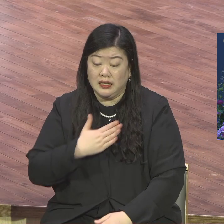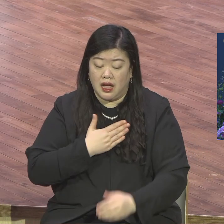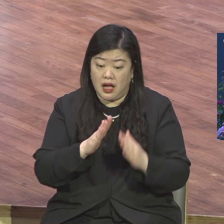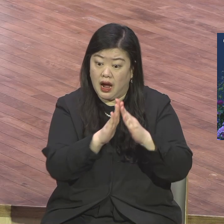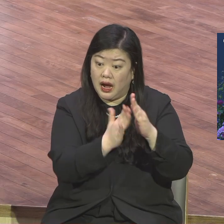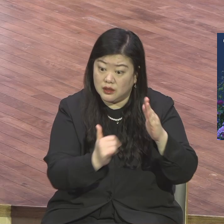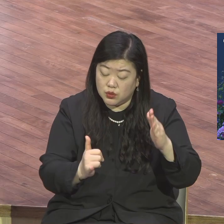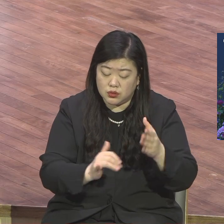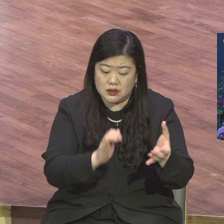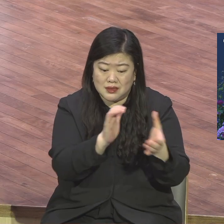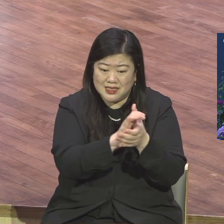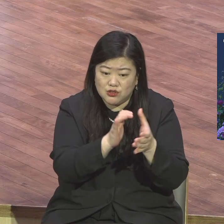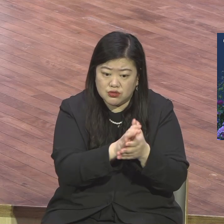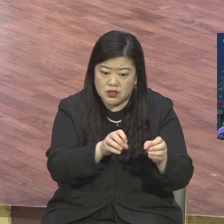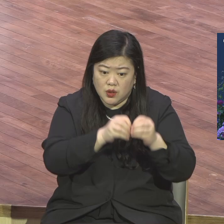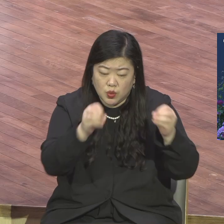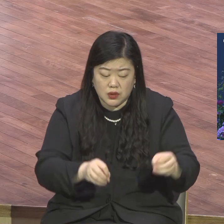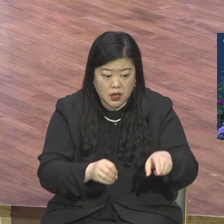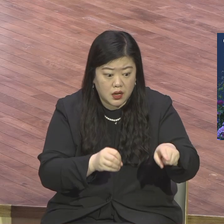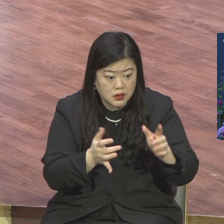아무 감각이 없다.